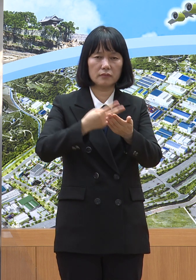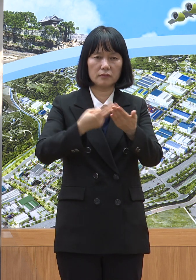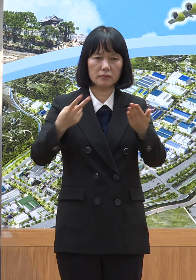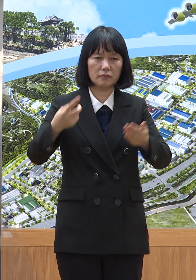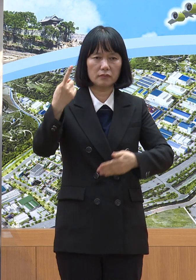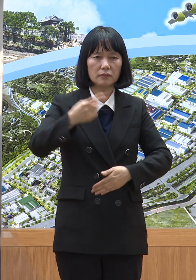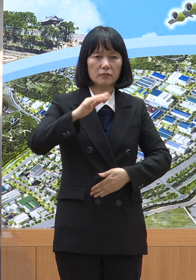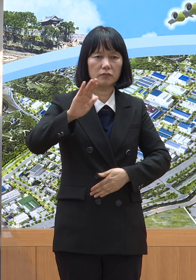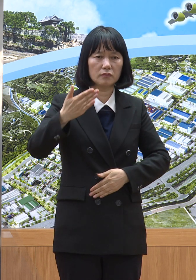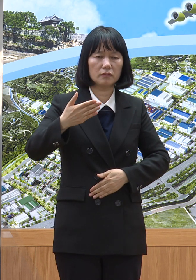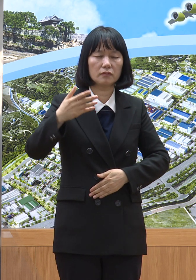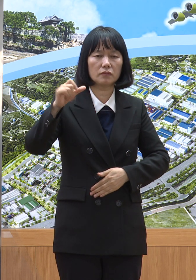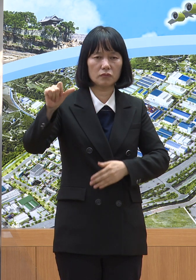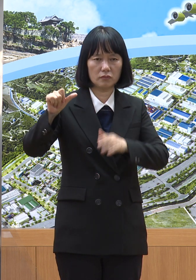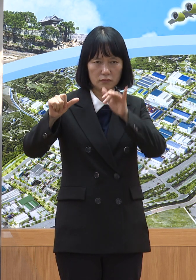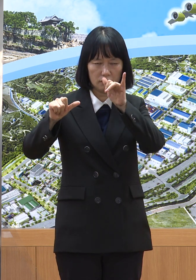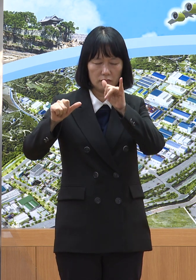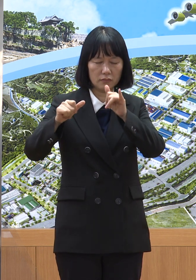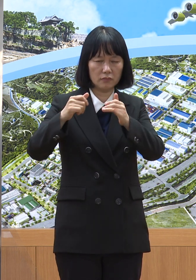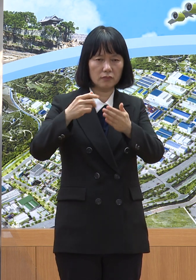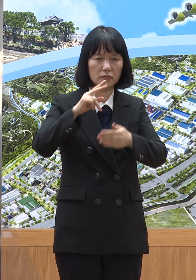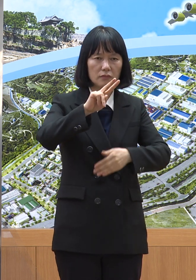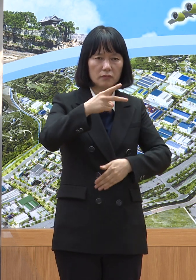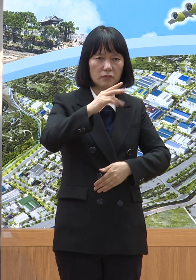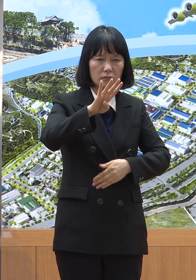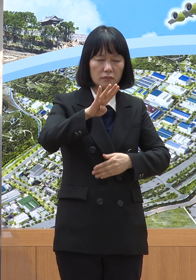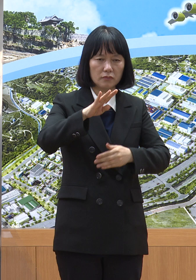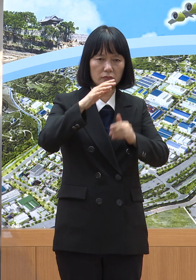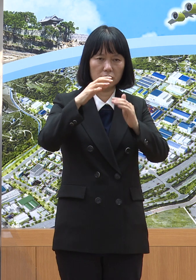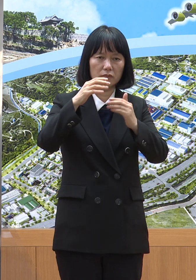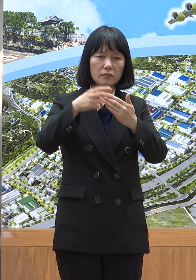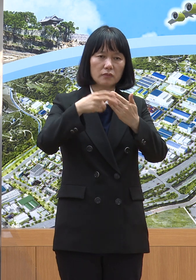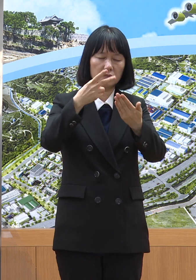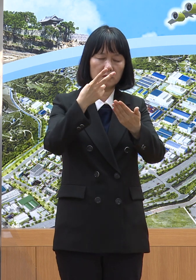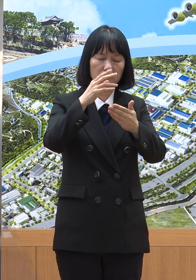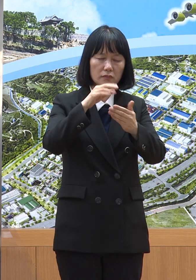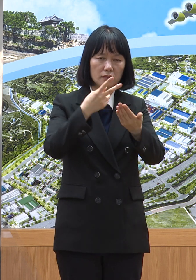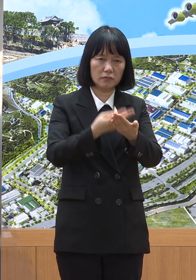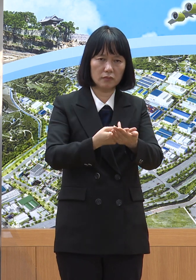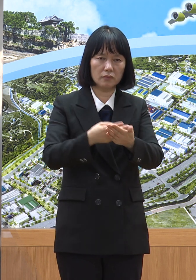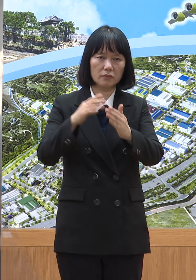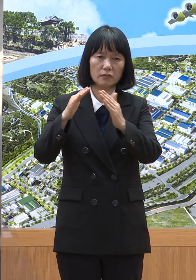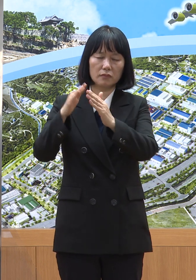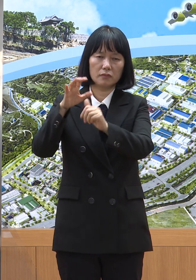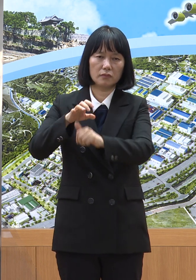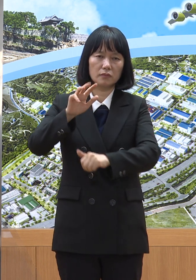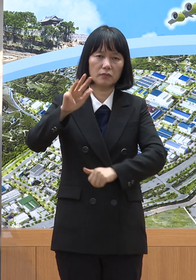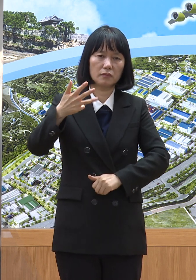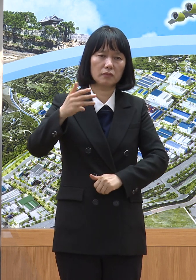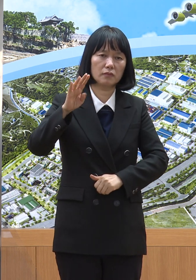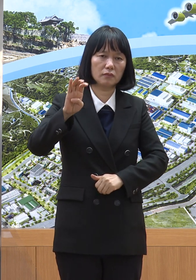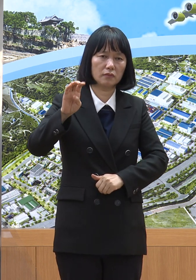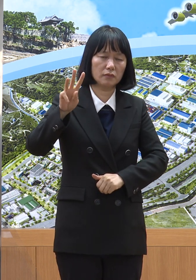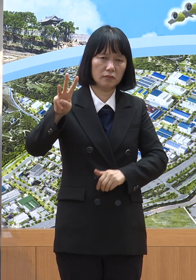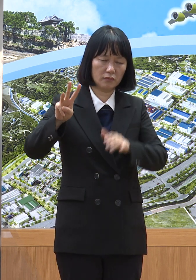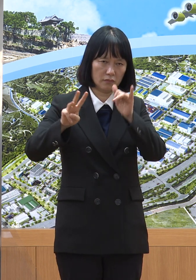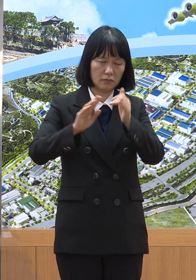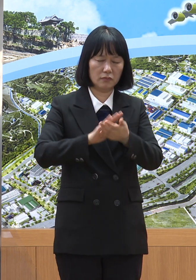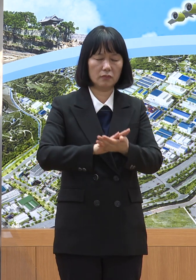완치자는 1905명이며 204명은 입원 중이고 자가격리자는